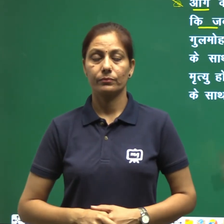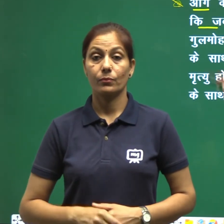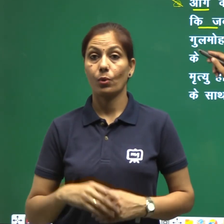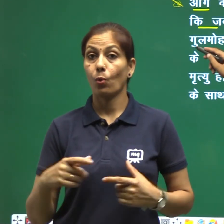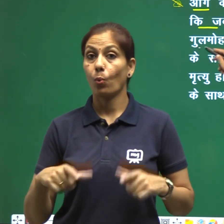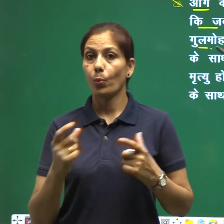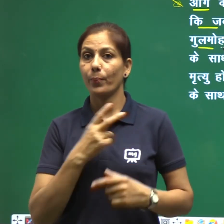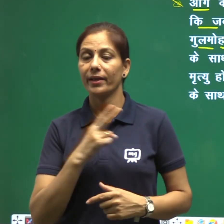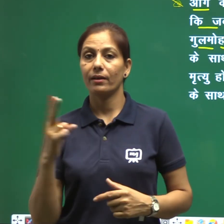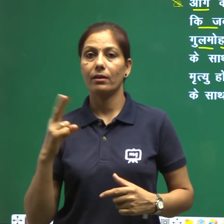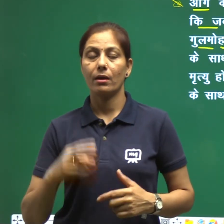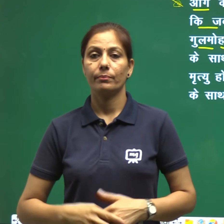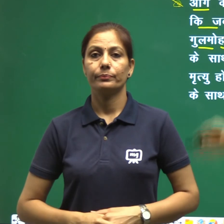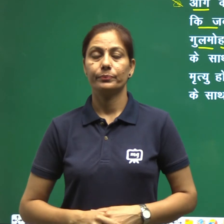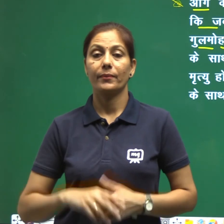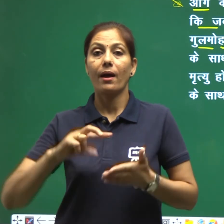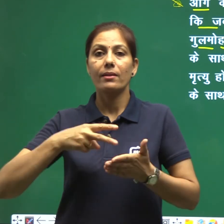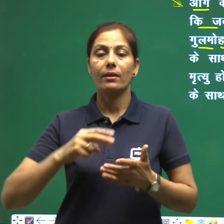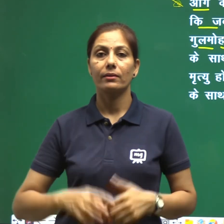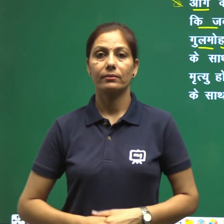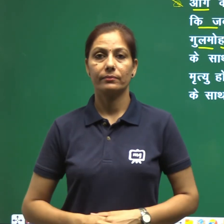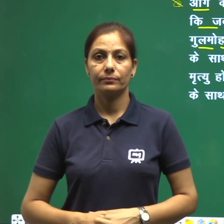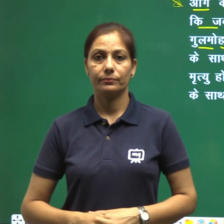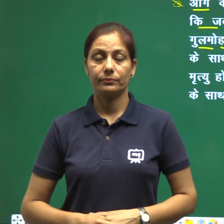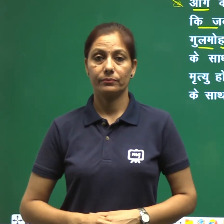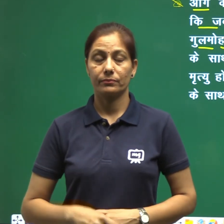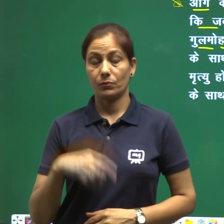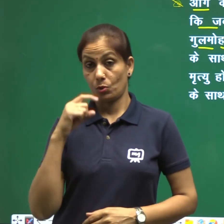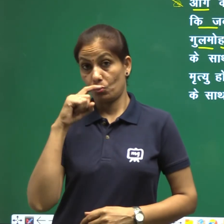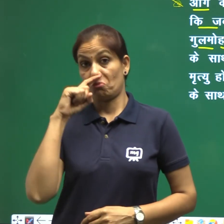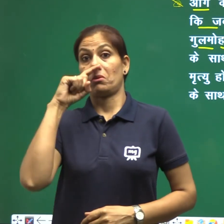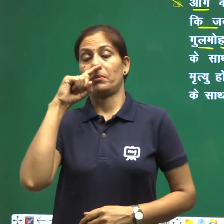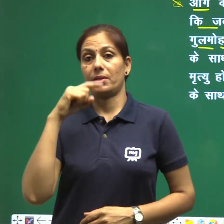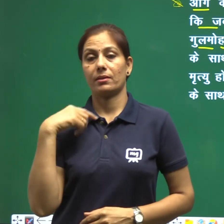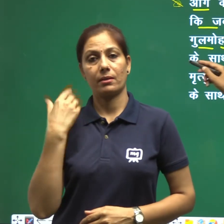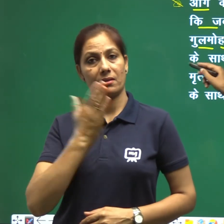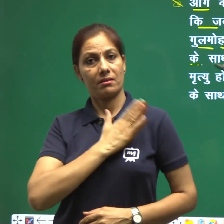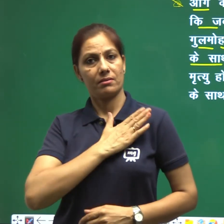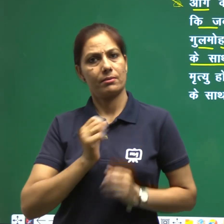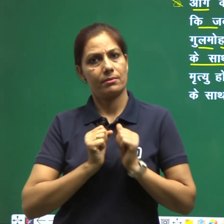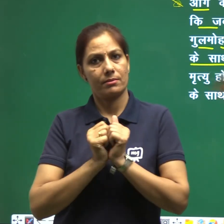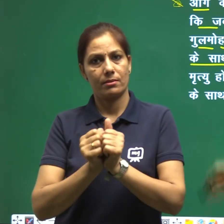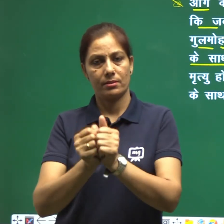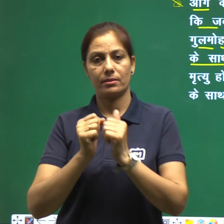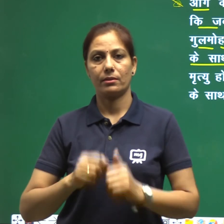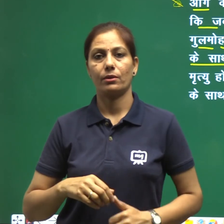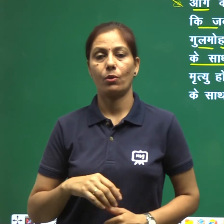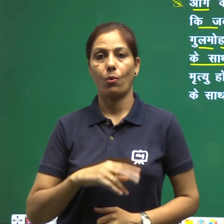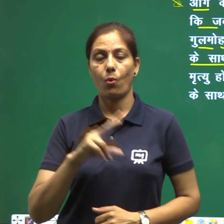गुलमोहर अर्थात स्वाभिमान के साथ जिए और